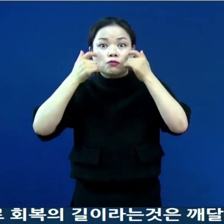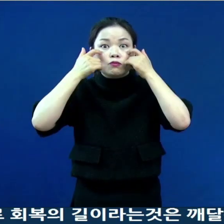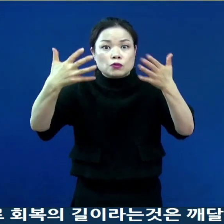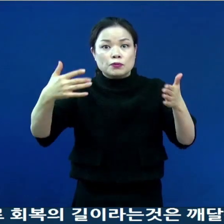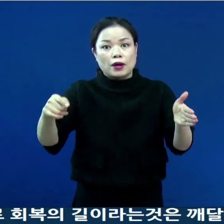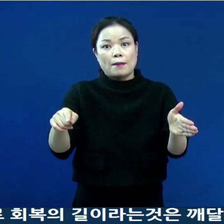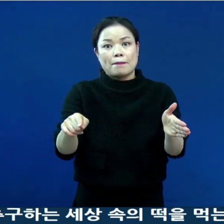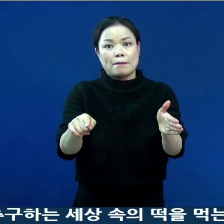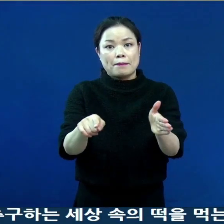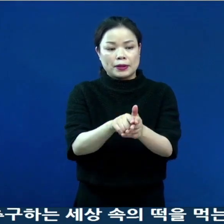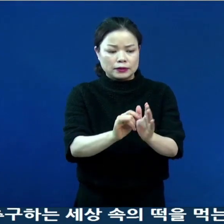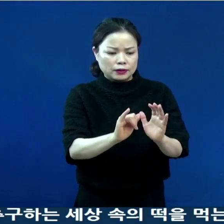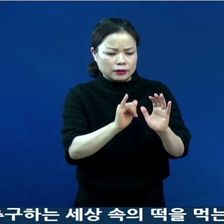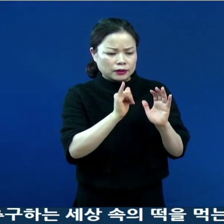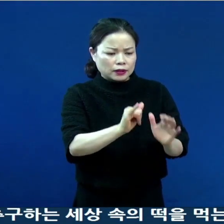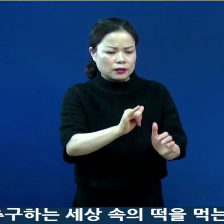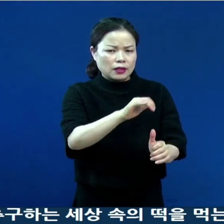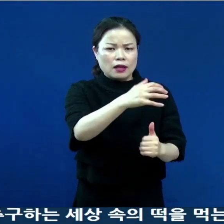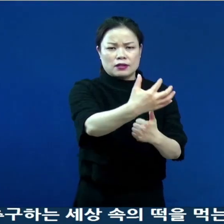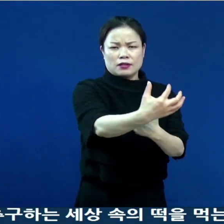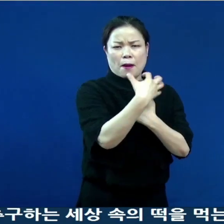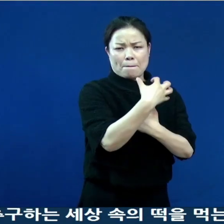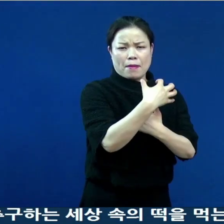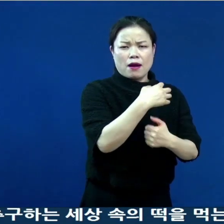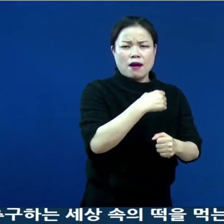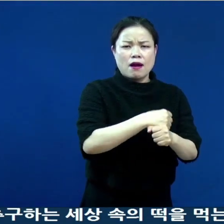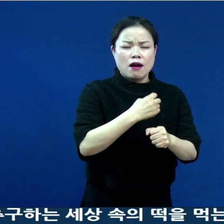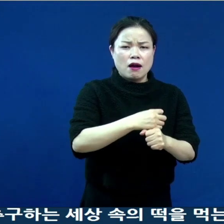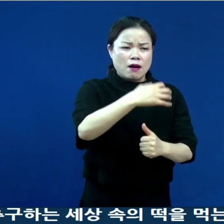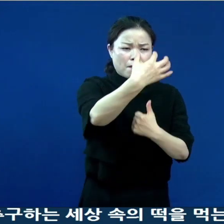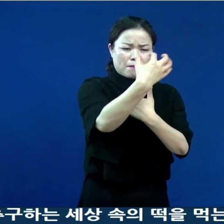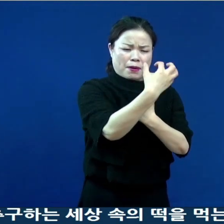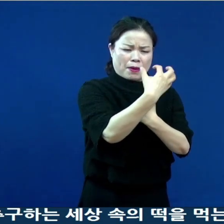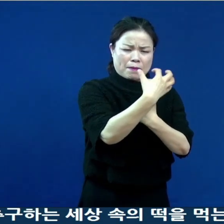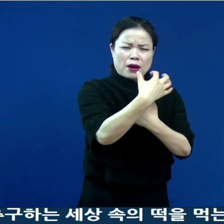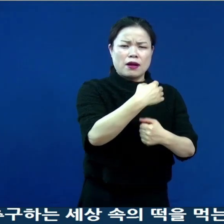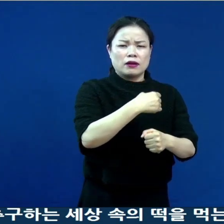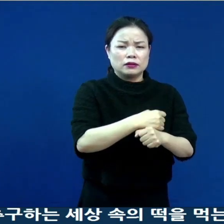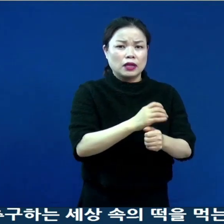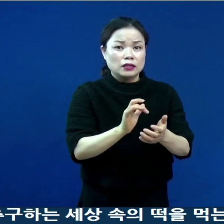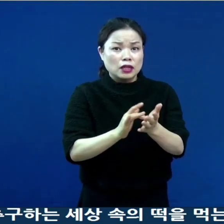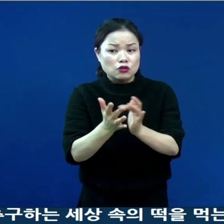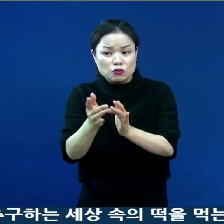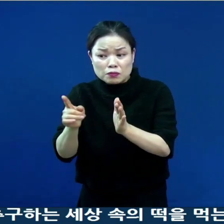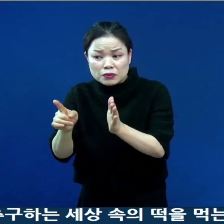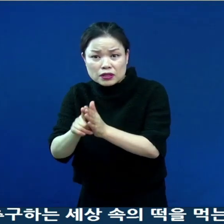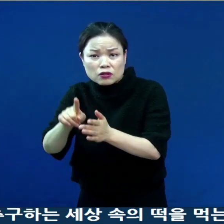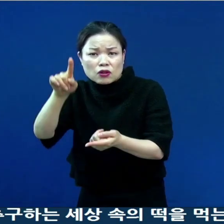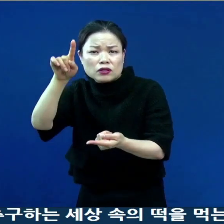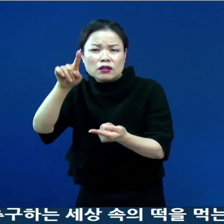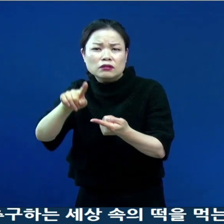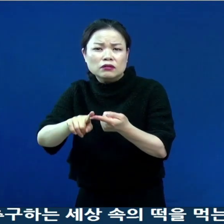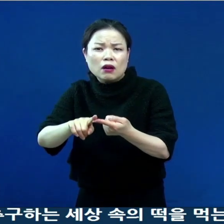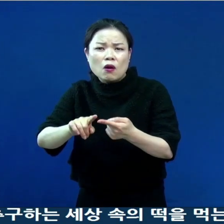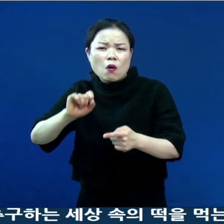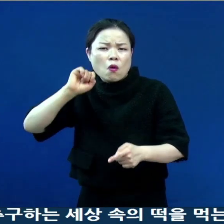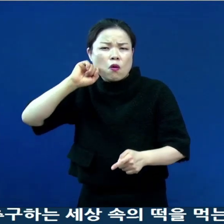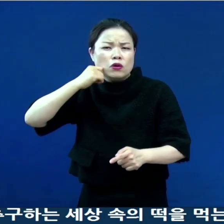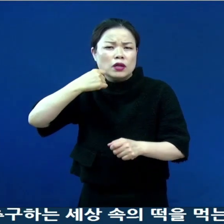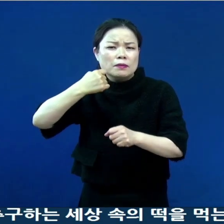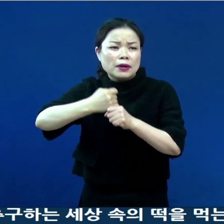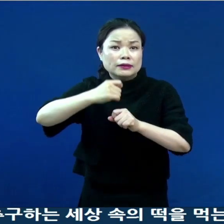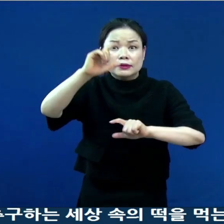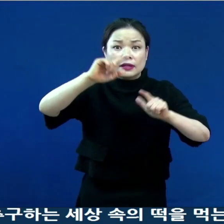분명한 믿음, 세상이 압박하고 세상이 핍박하고 세상이 예수 믿는 것을 어렵게 만드는